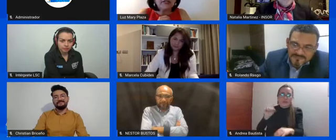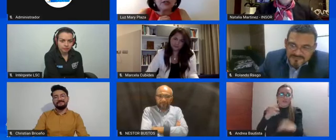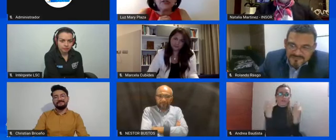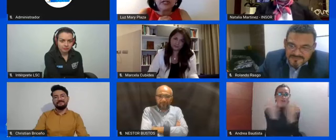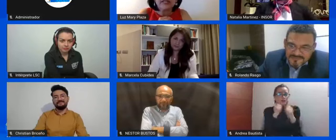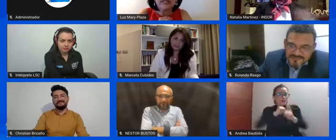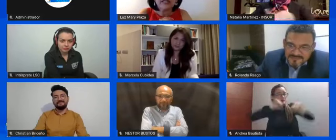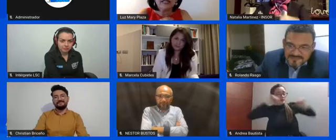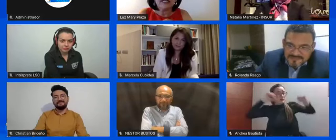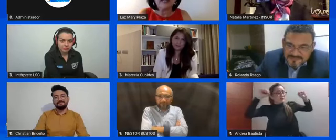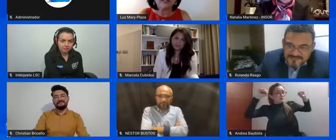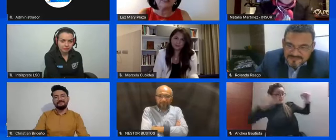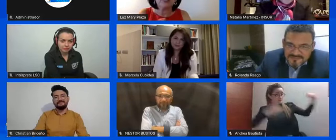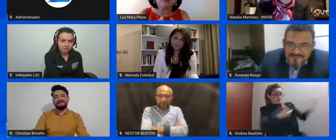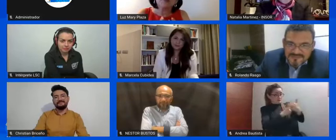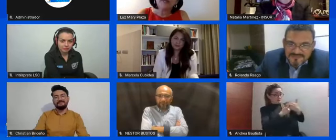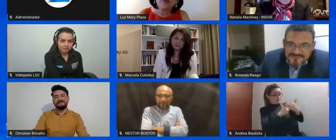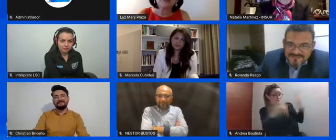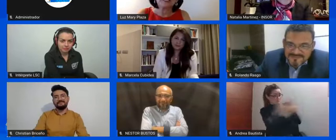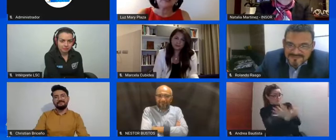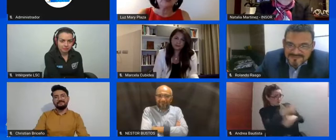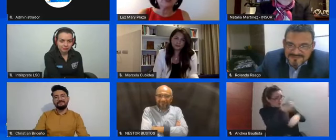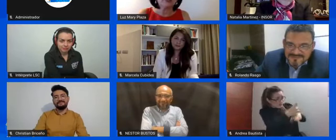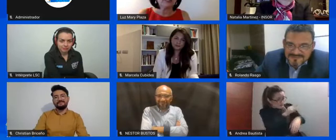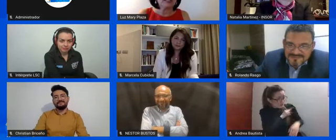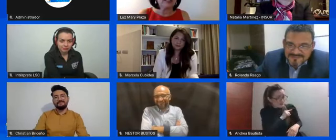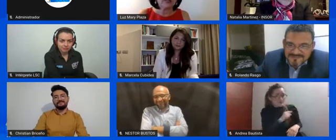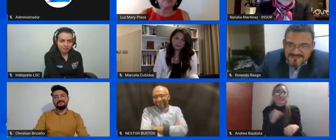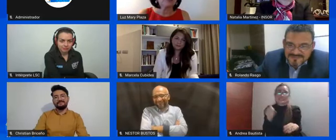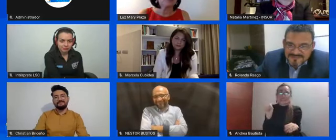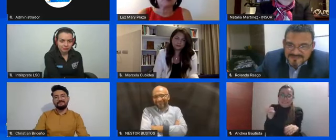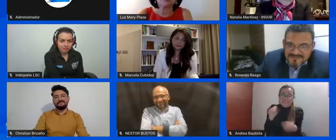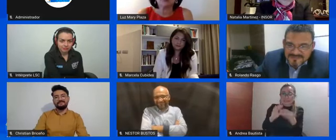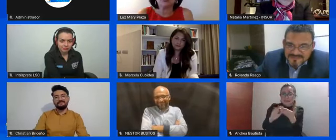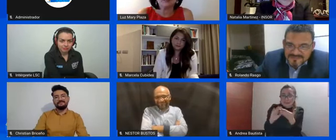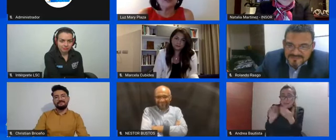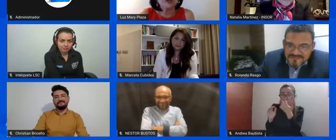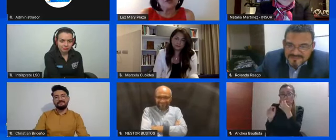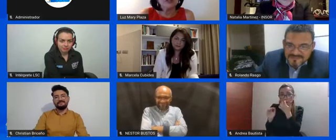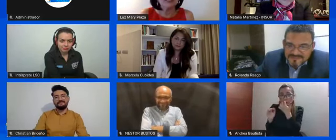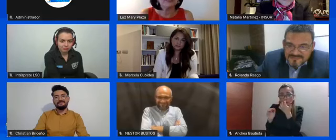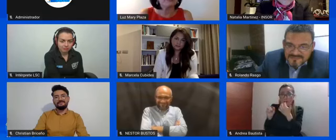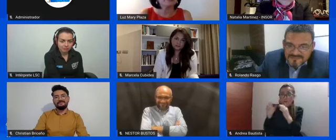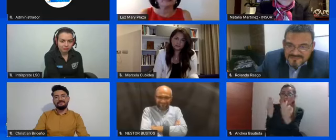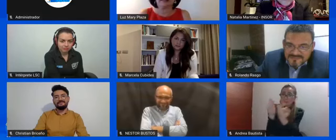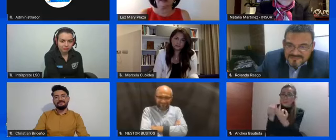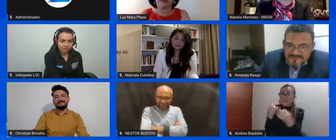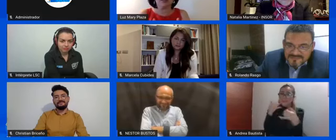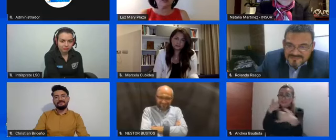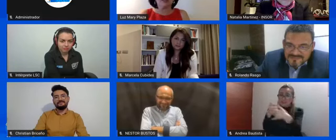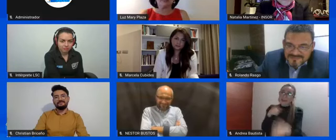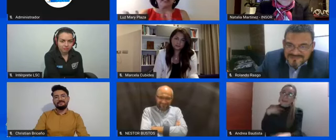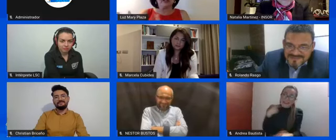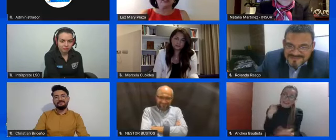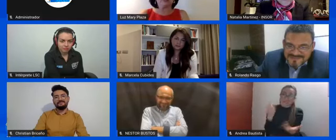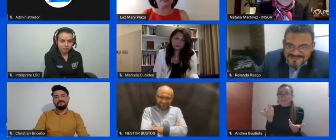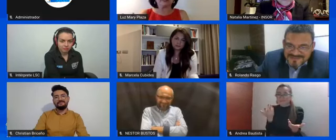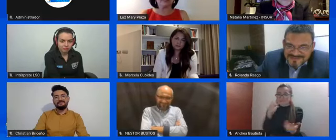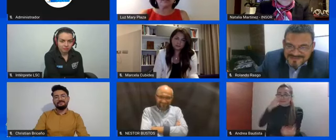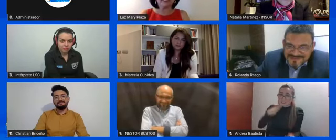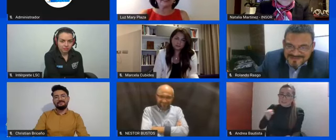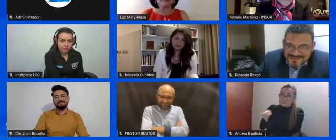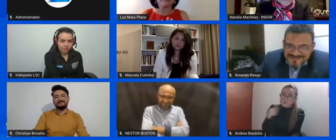señora directora? Y yo le digo, vengo buscándolos tranquilos, usted, como no nos hemos podido comunicar, yo los puedo esperar,